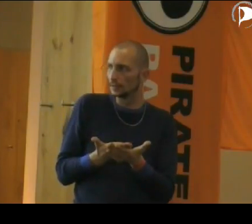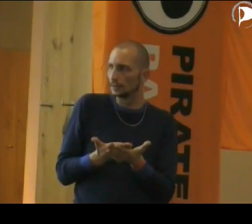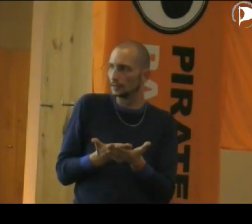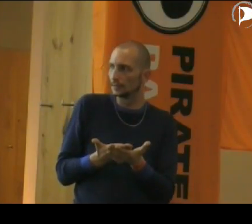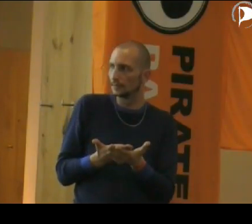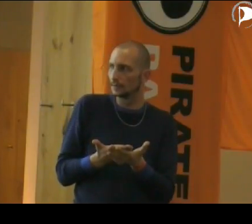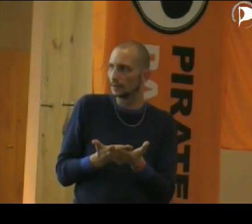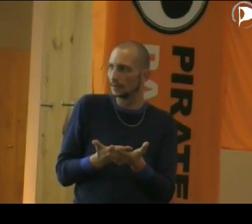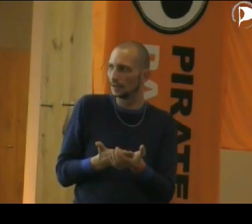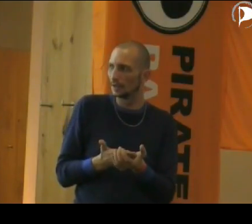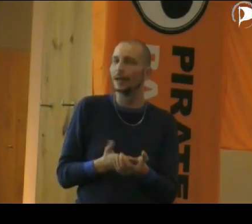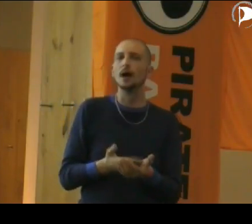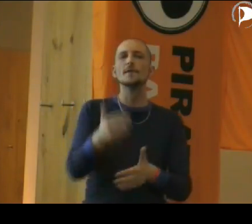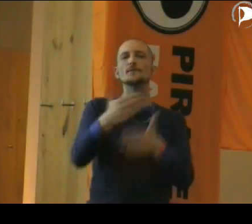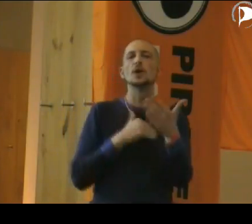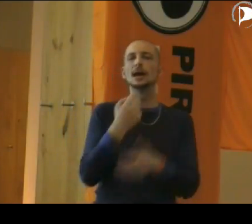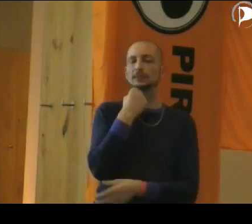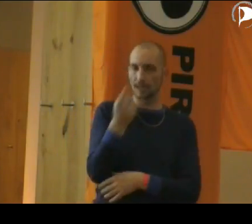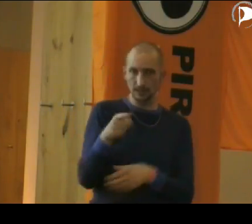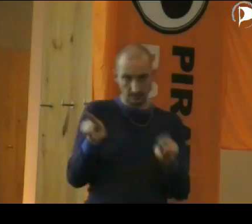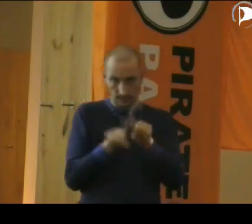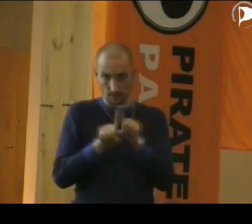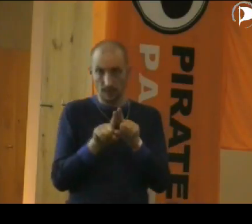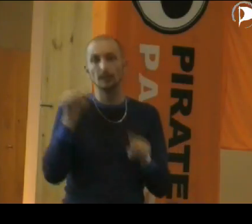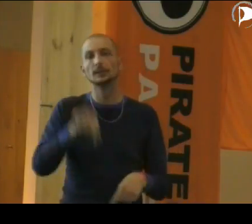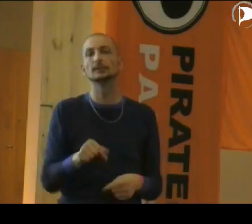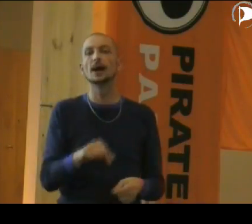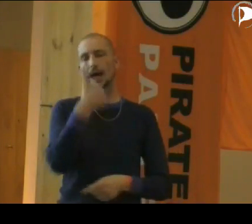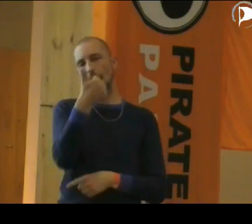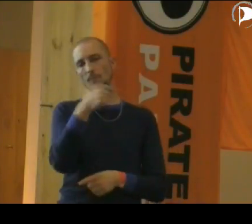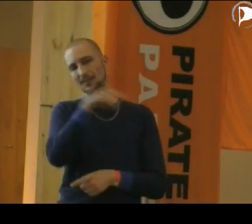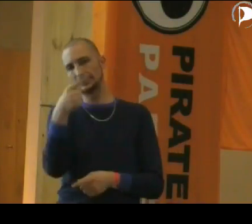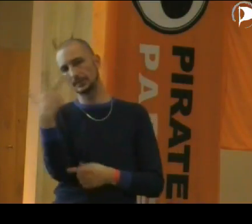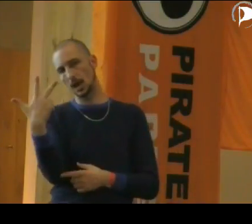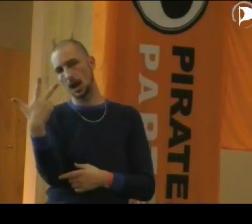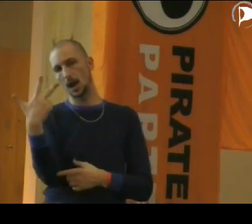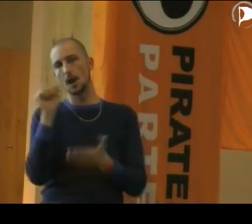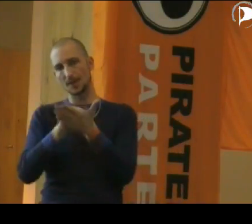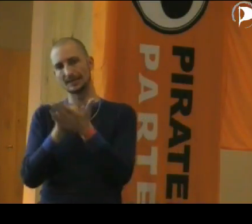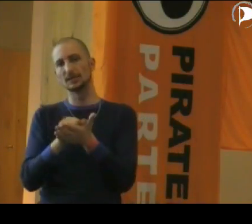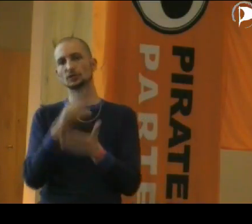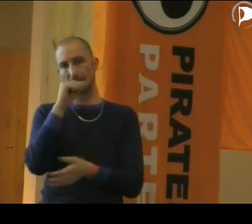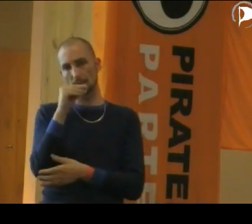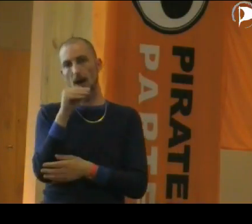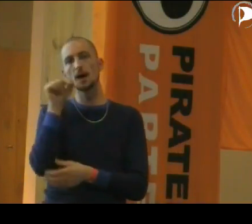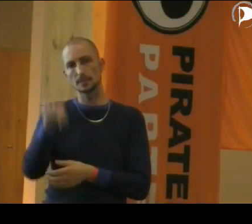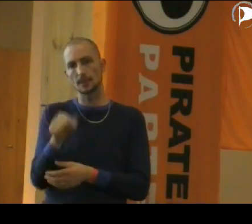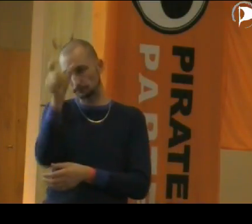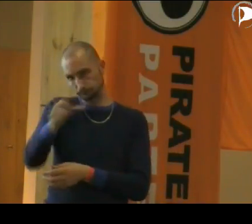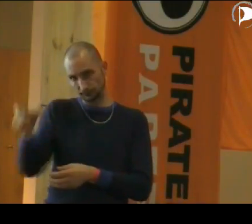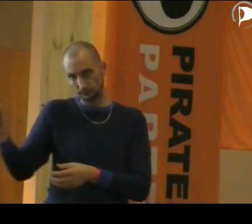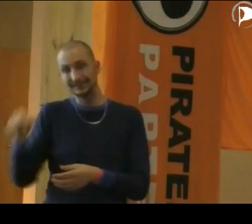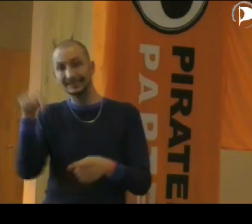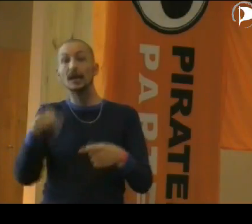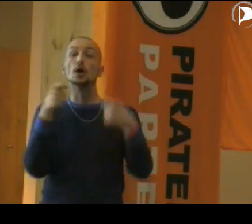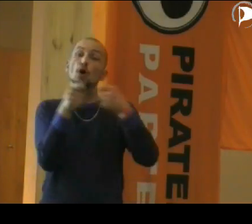wie freund gesagt möchte ich das amt von 1 bis 3 pressesprechern aus spanien den ersten kontakt zur